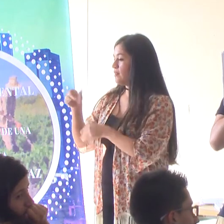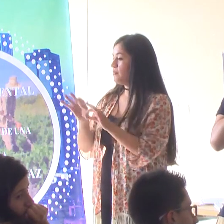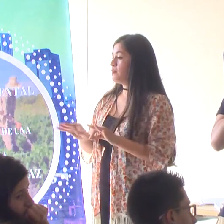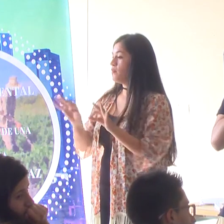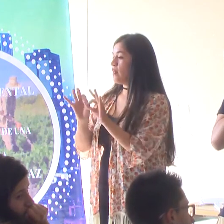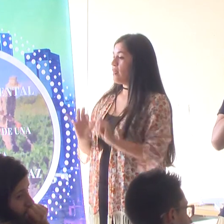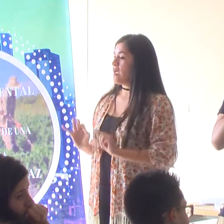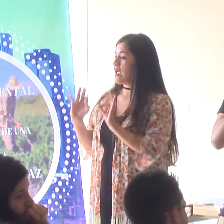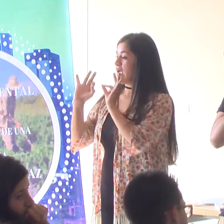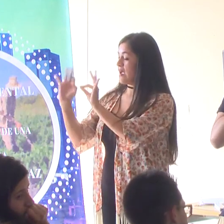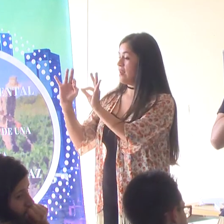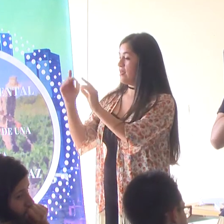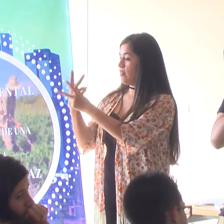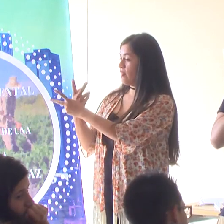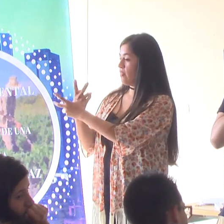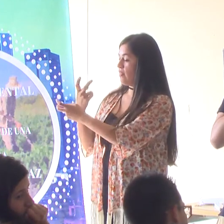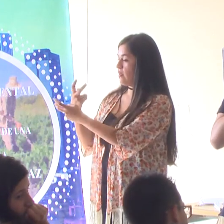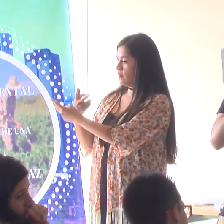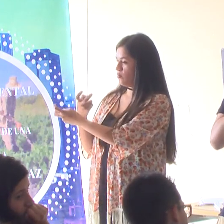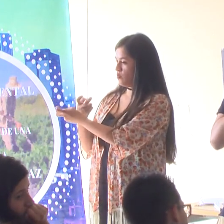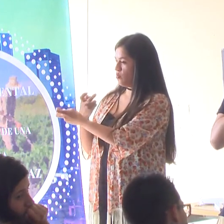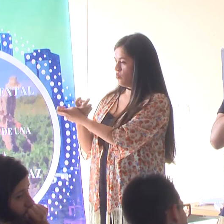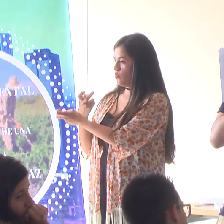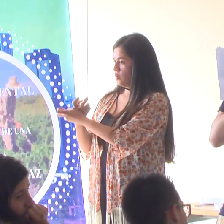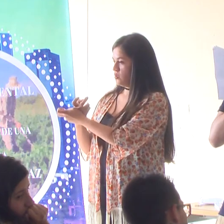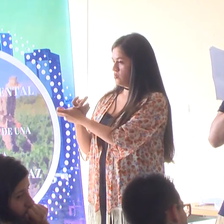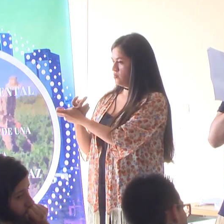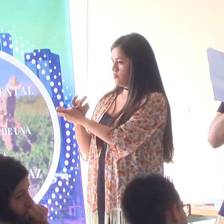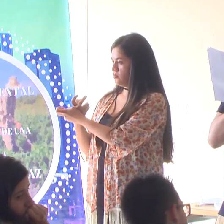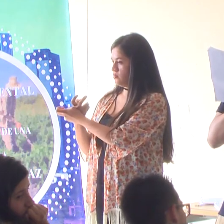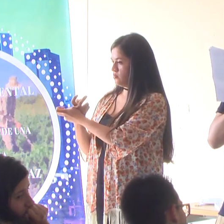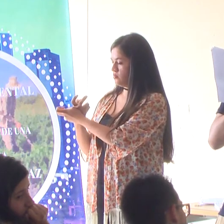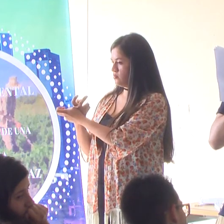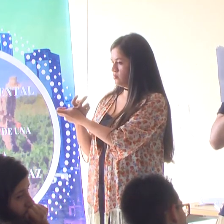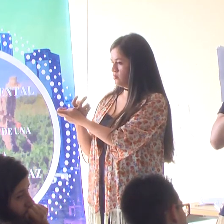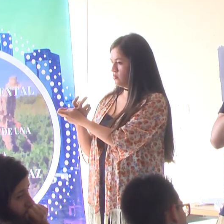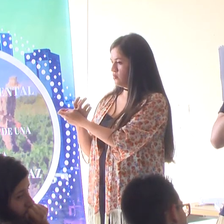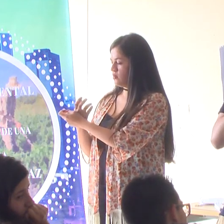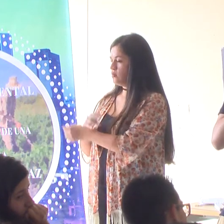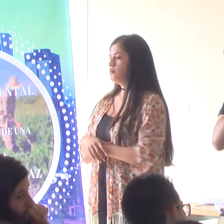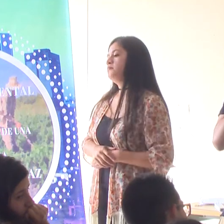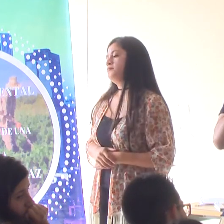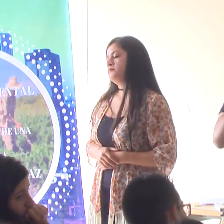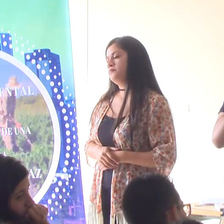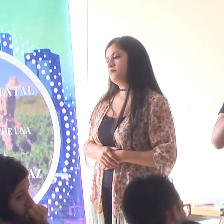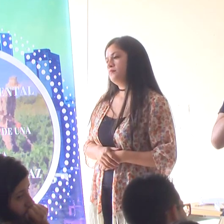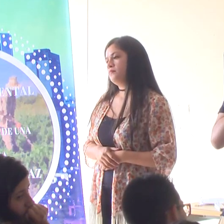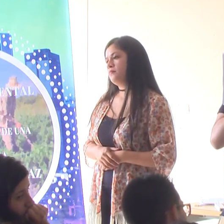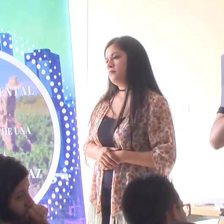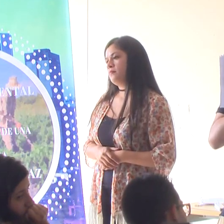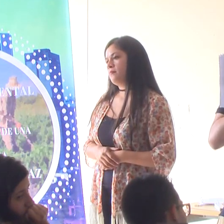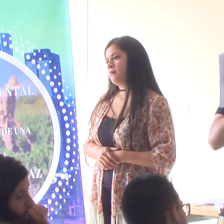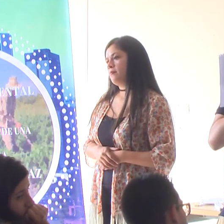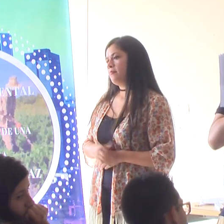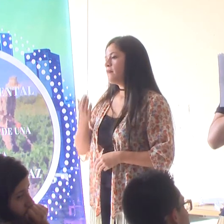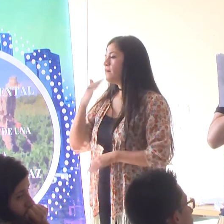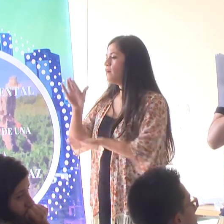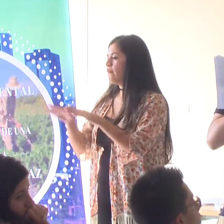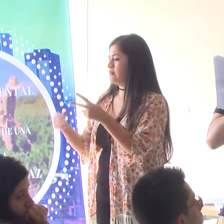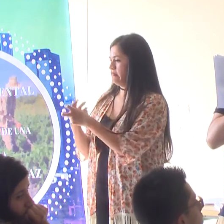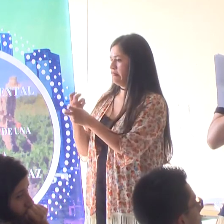se deprecia cada vez más ante la precariedad de los salarios el bajo poder adquisitivo y el desempleo